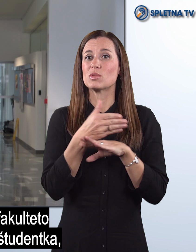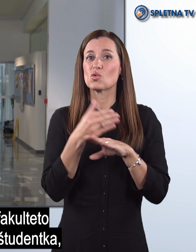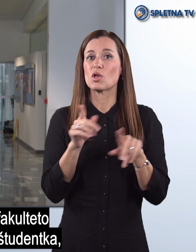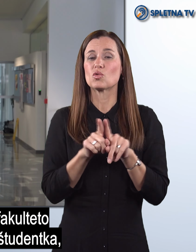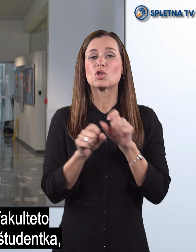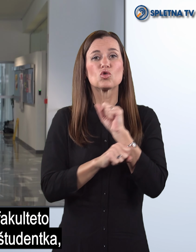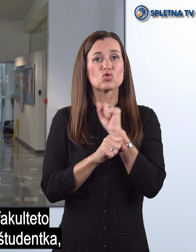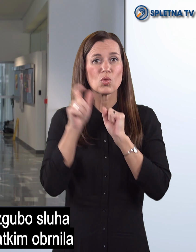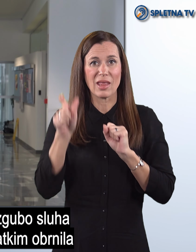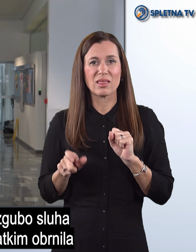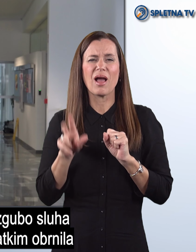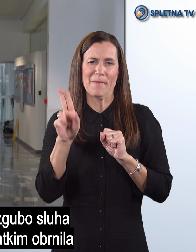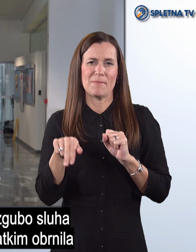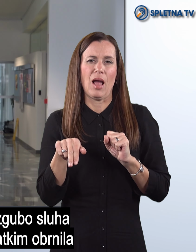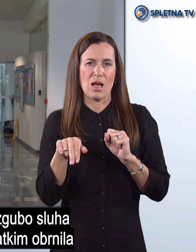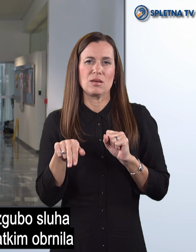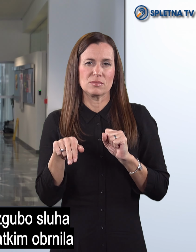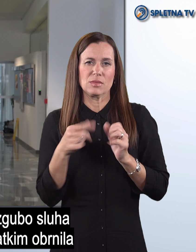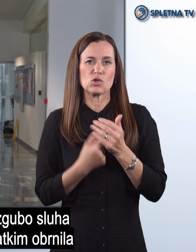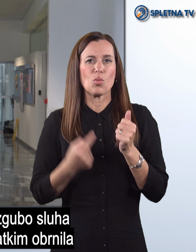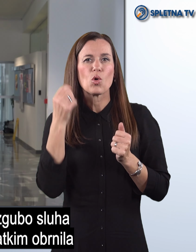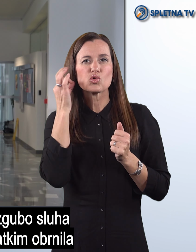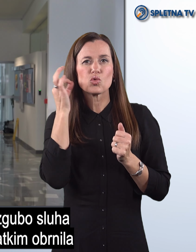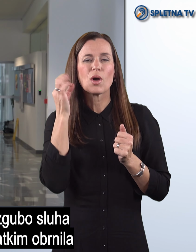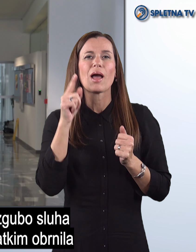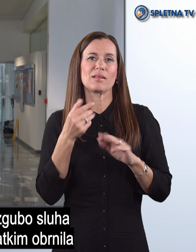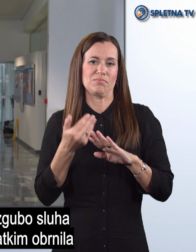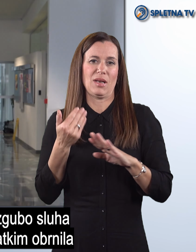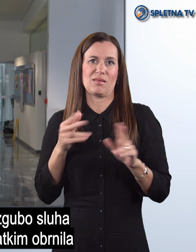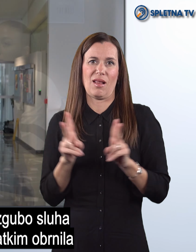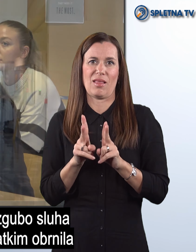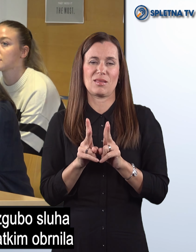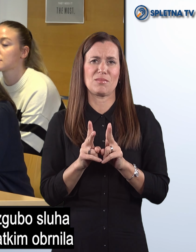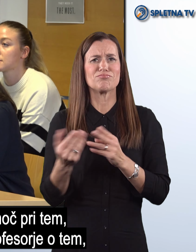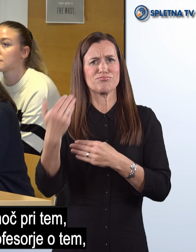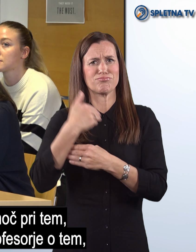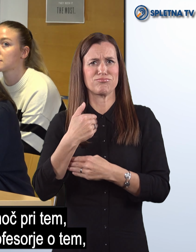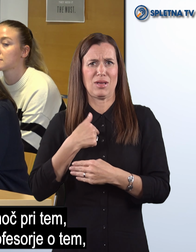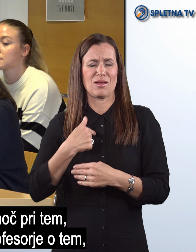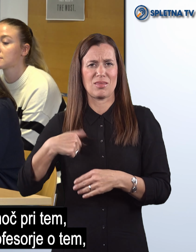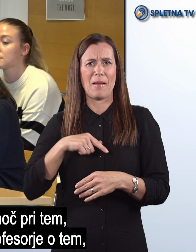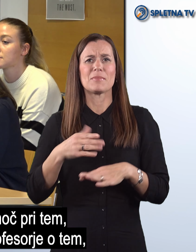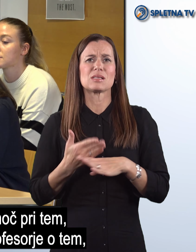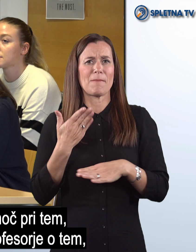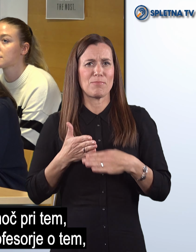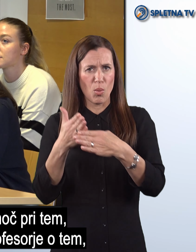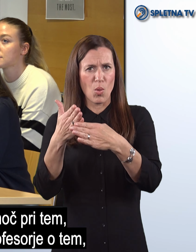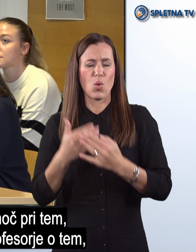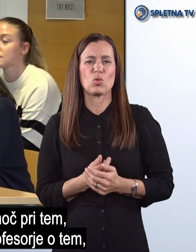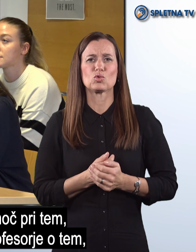tudi študentka, ki se sooča z izgubo sluha in se je pred kratkim obrnila na nas za